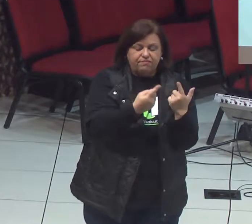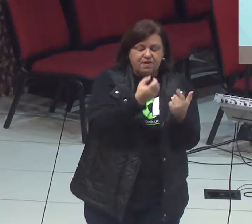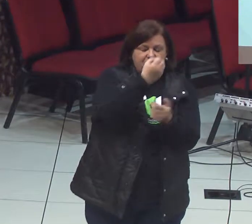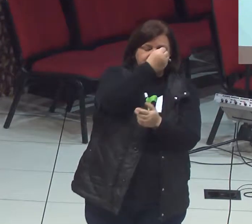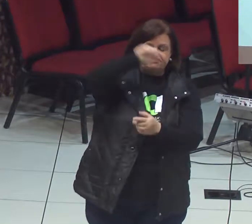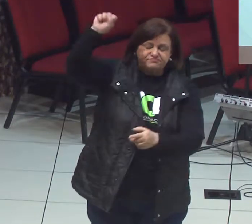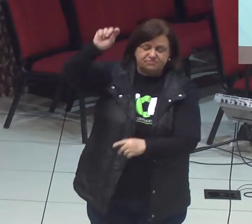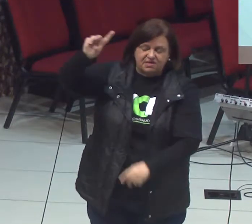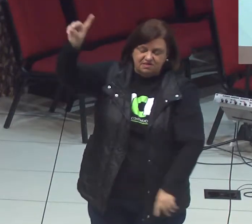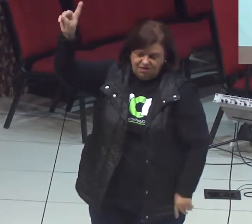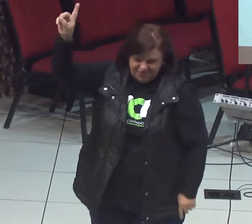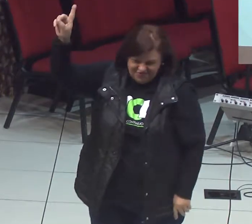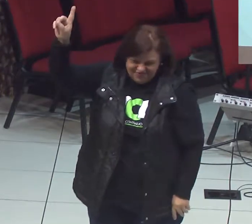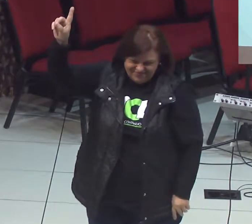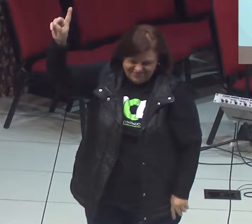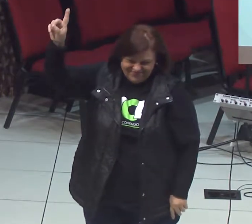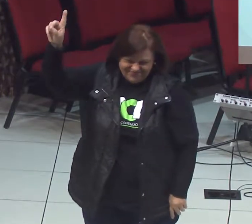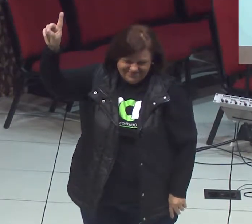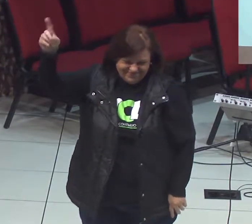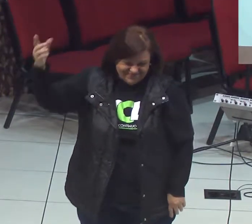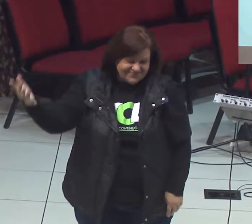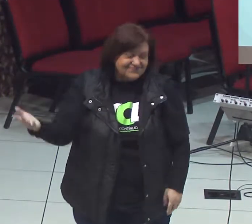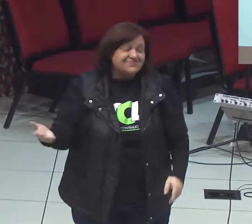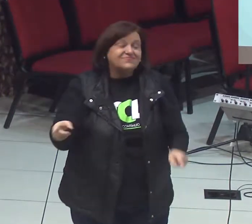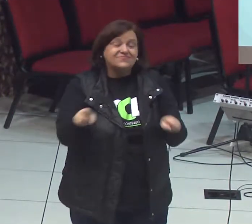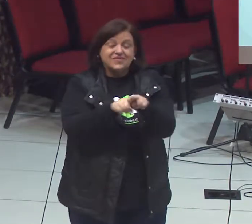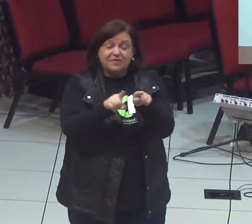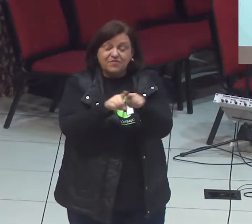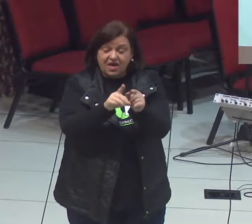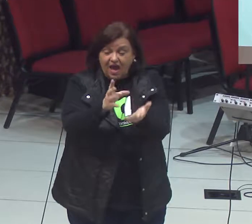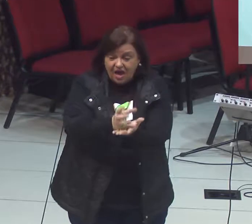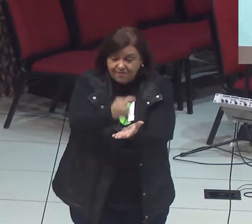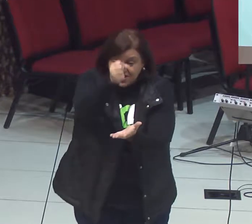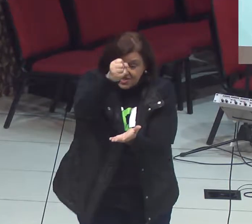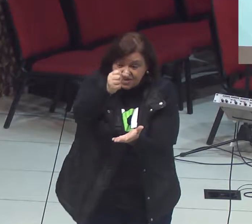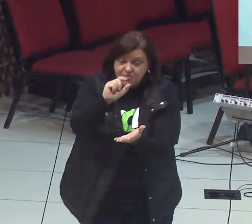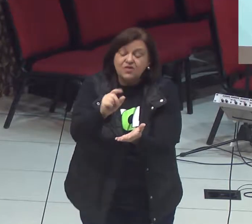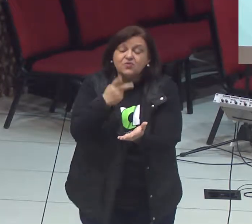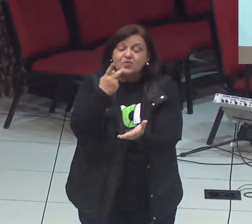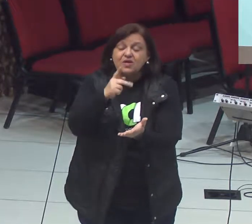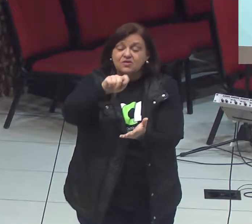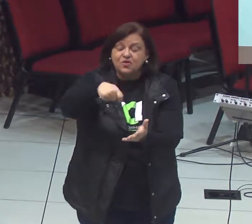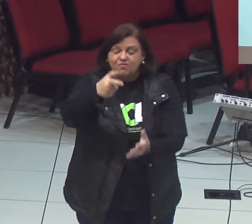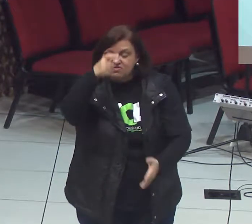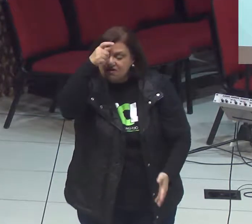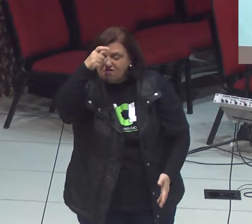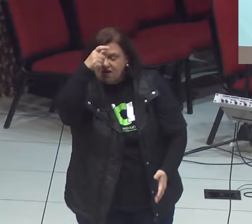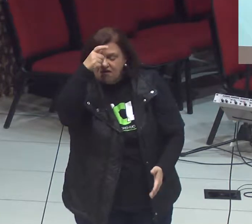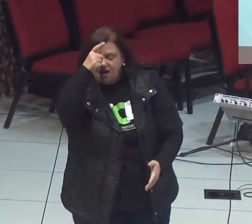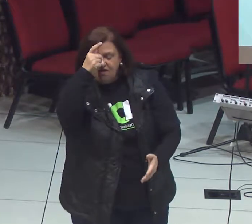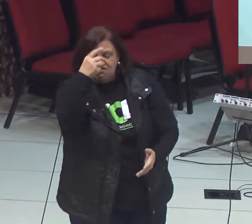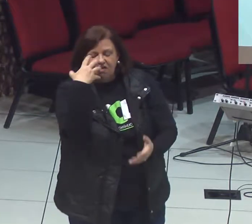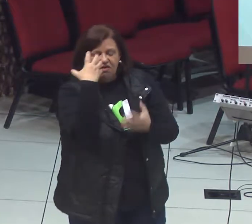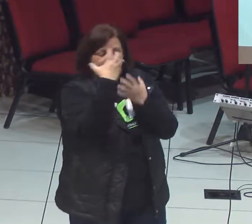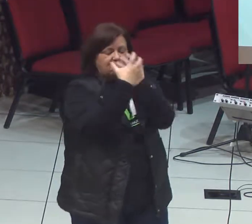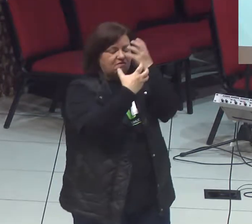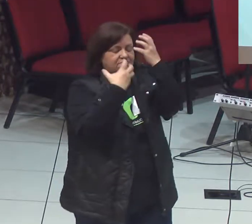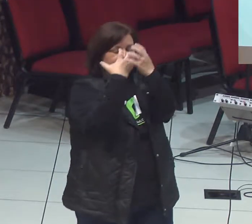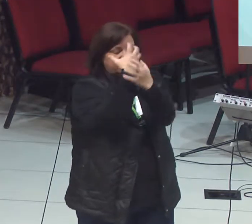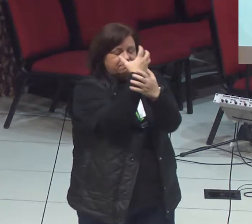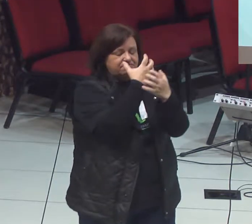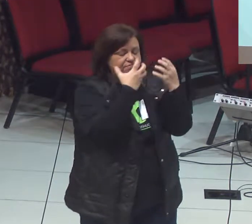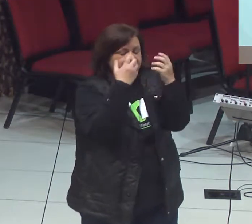arrebatamento, a questão também é essa, usando inclusive a própria palavra de Deus de forma